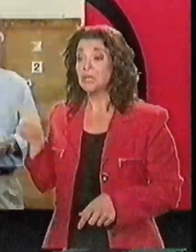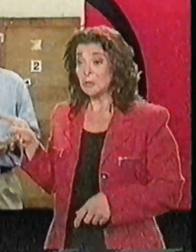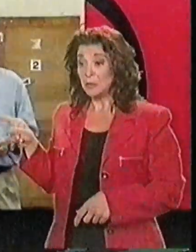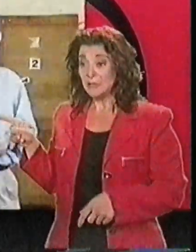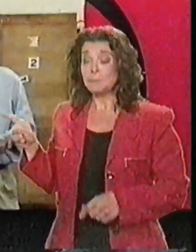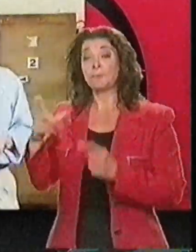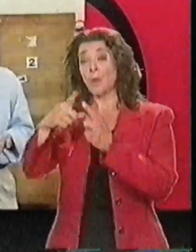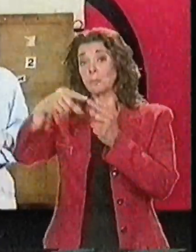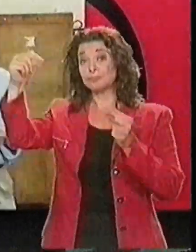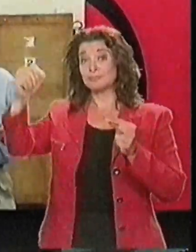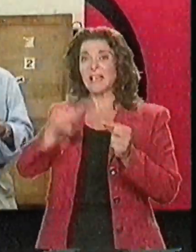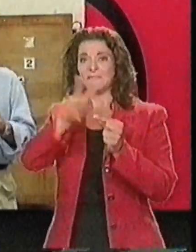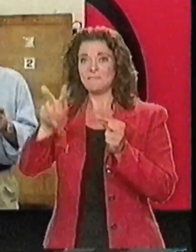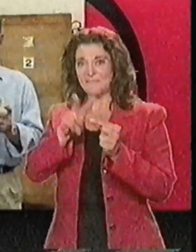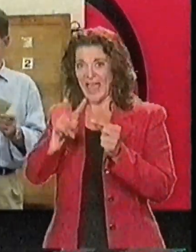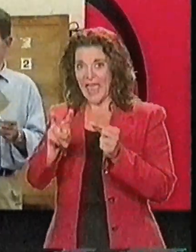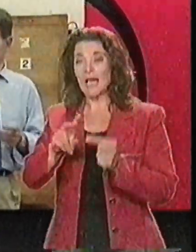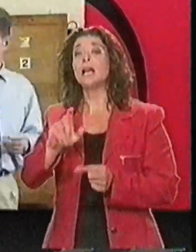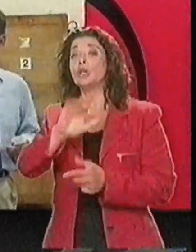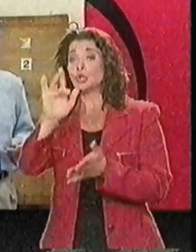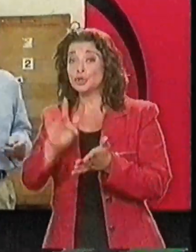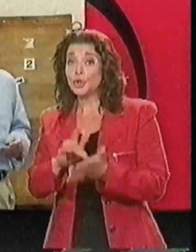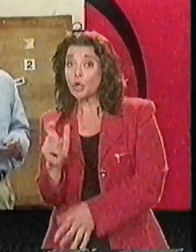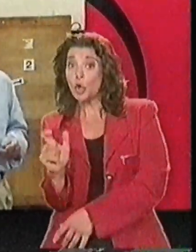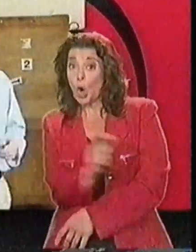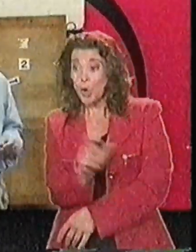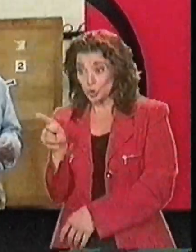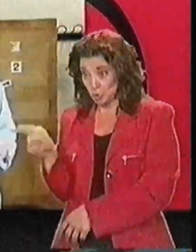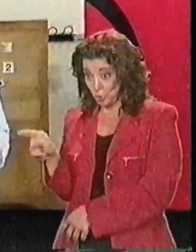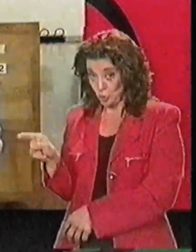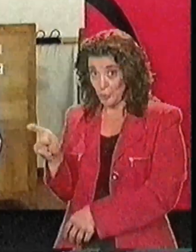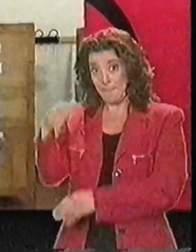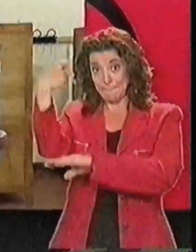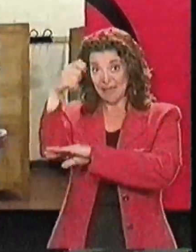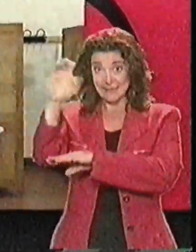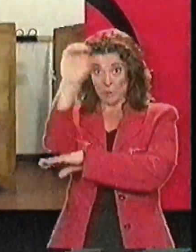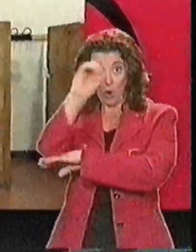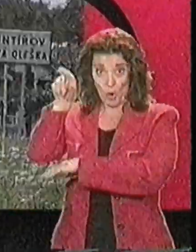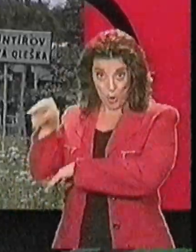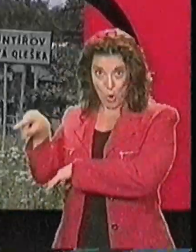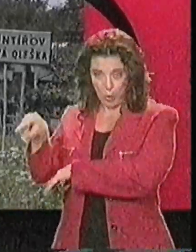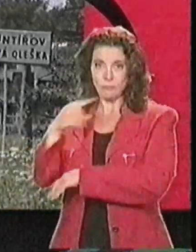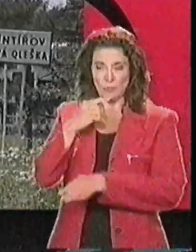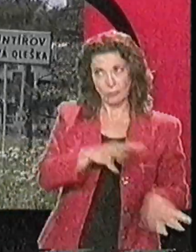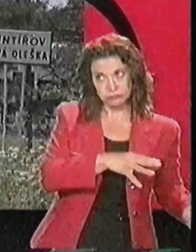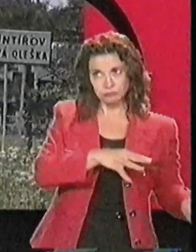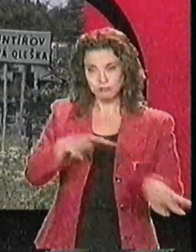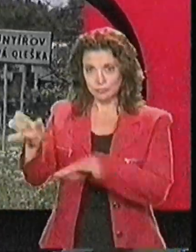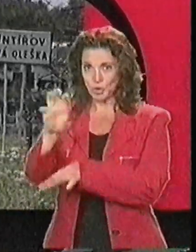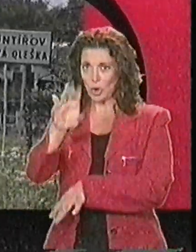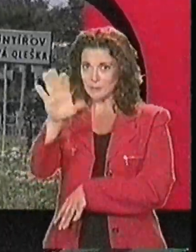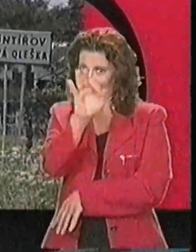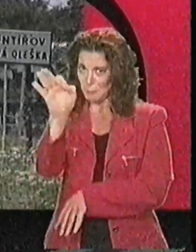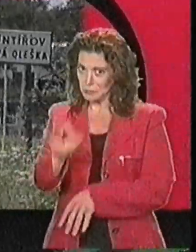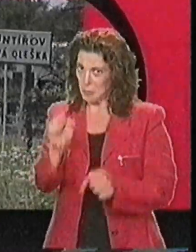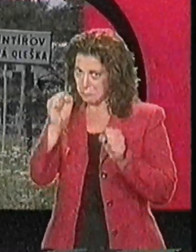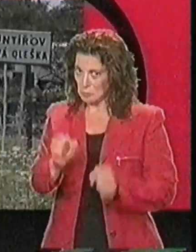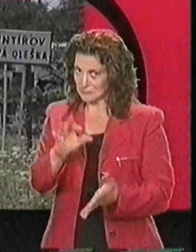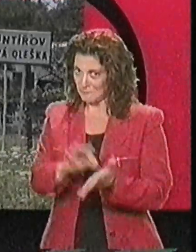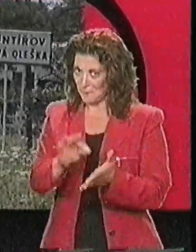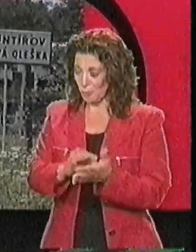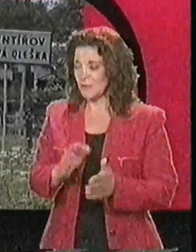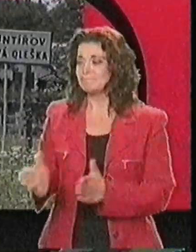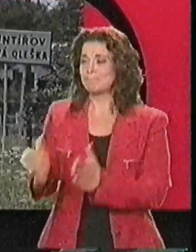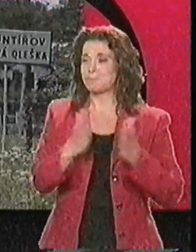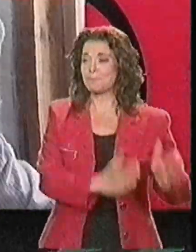une coalition de centre-gauche, soutenue par le président de la Commission européenne, Romano Prodi. Du côté des nouveaux pays,